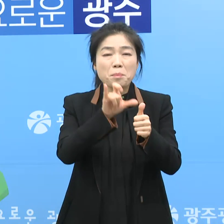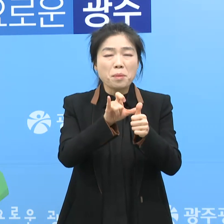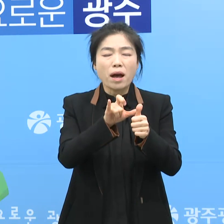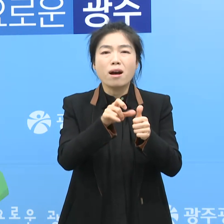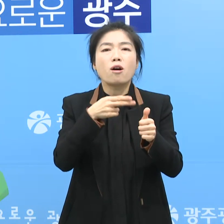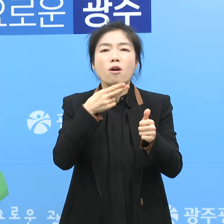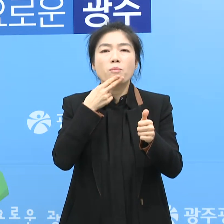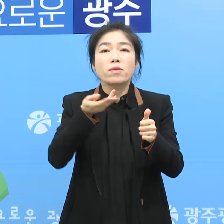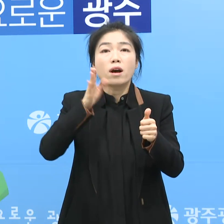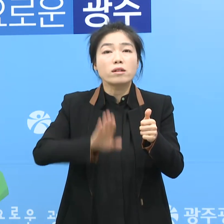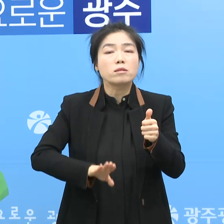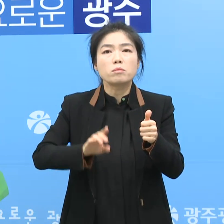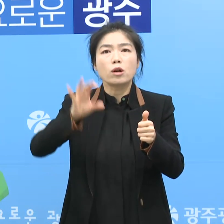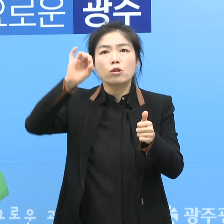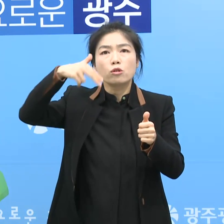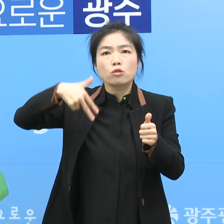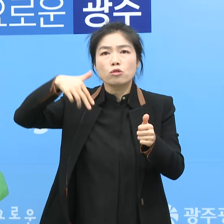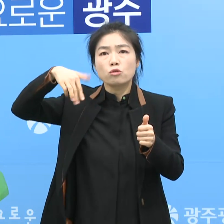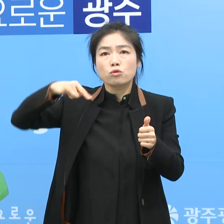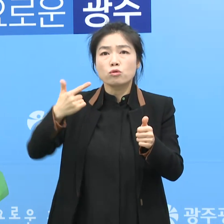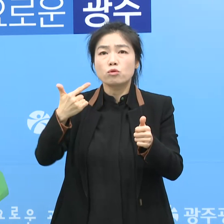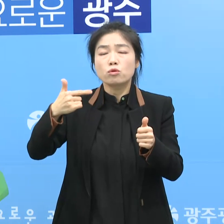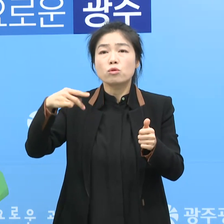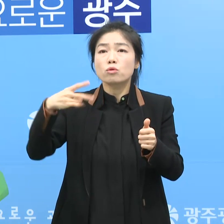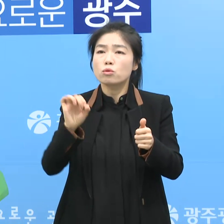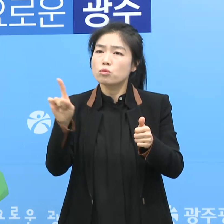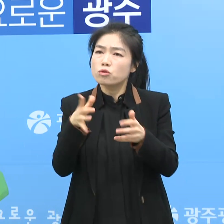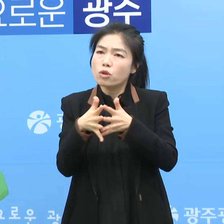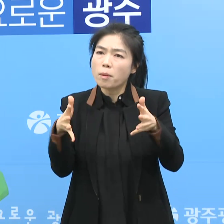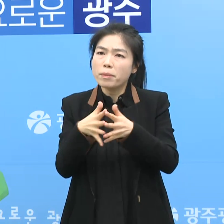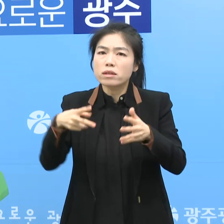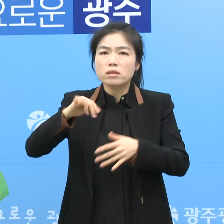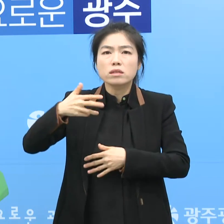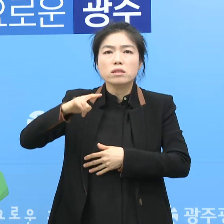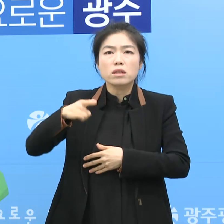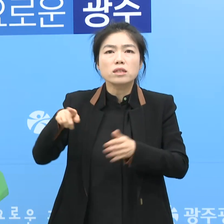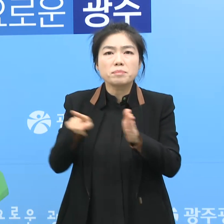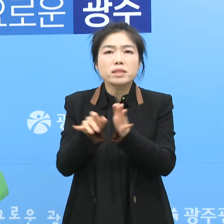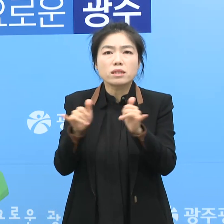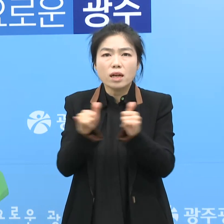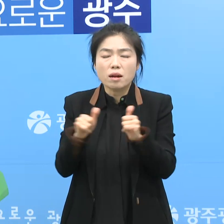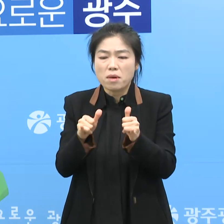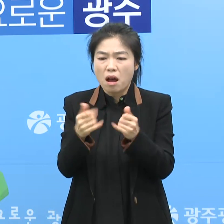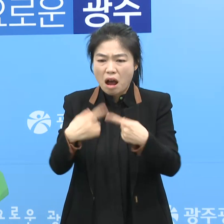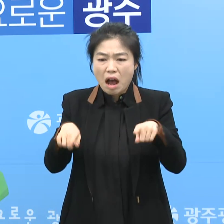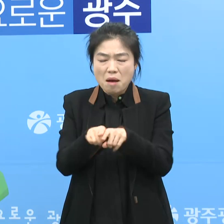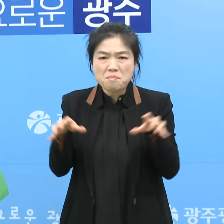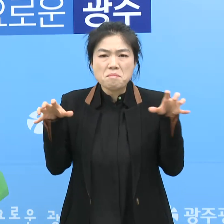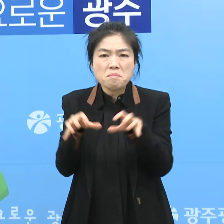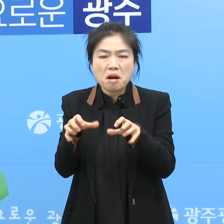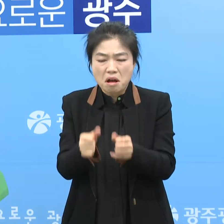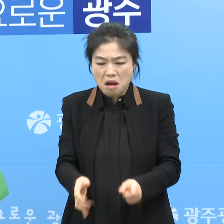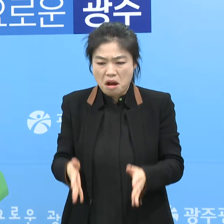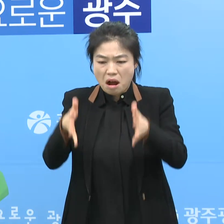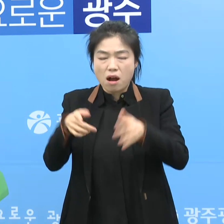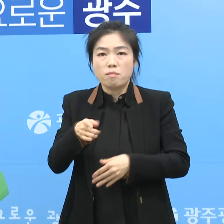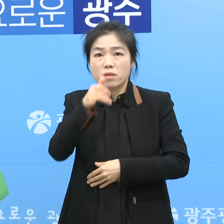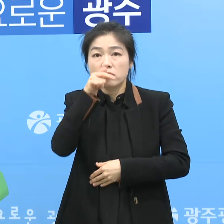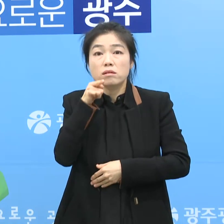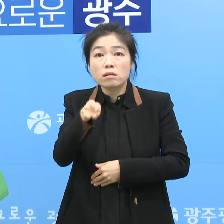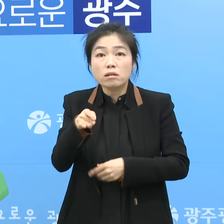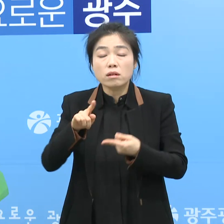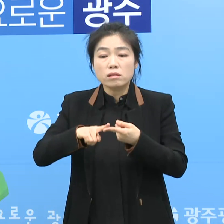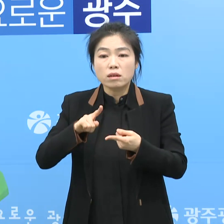않았지만 유촌동 뭐 어떤 아파트 이렇게 이제 신천지들이 집단적으로 사는 지역 같은 경우에 뭐 집단적인